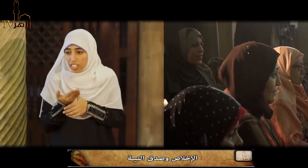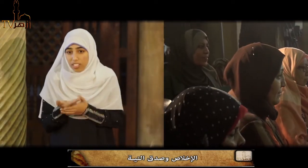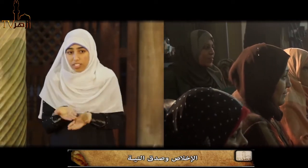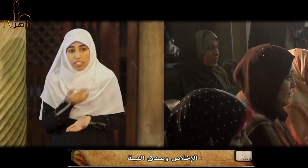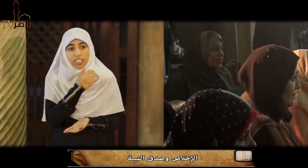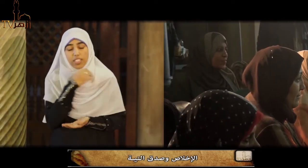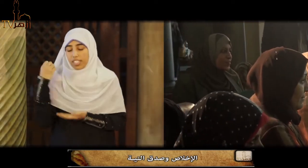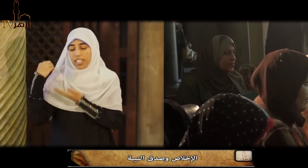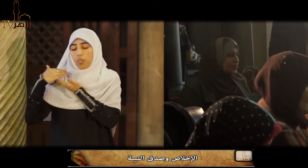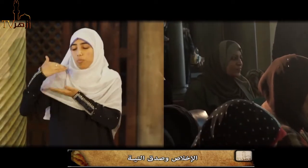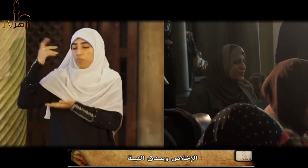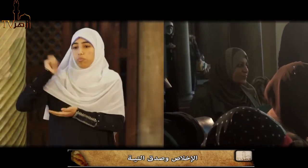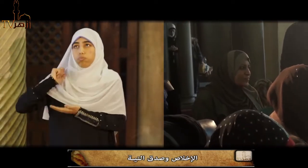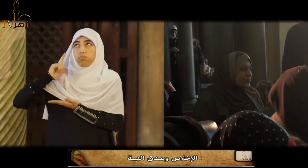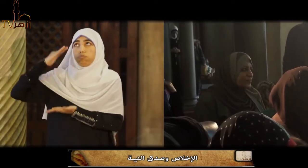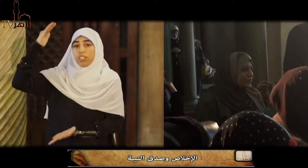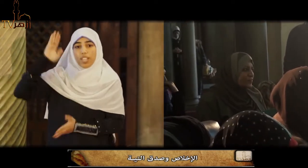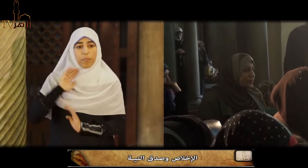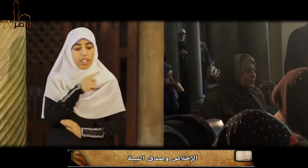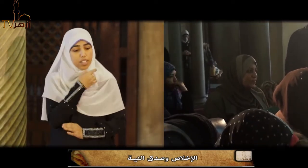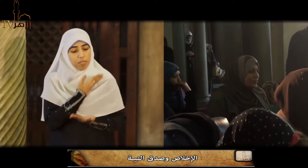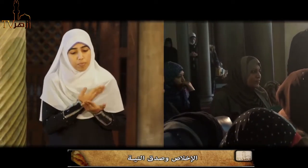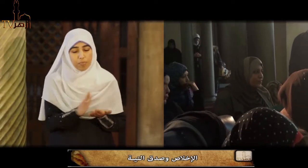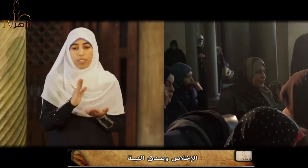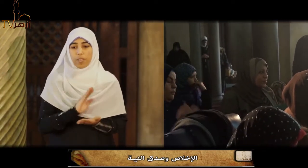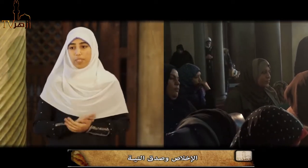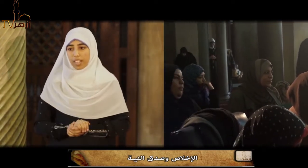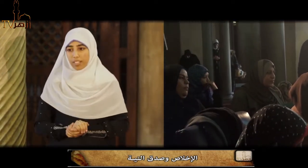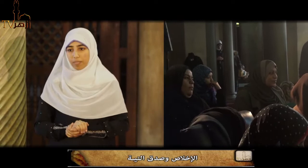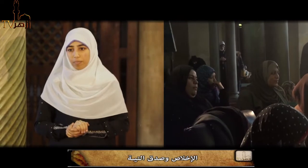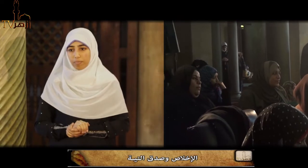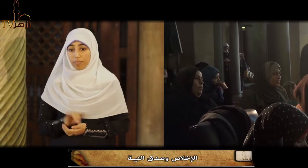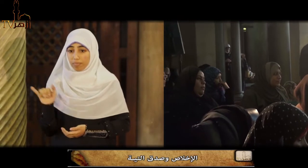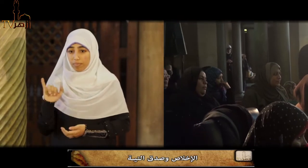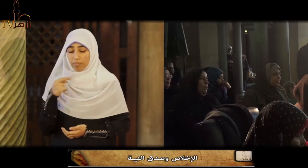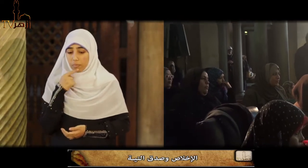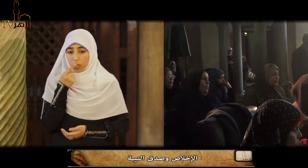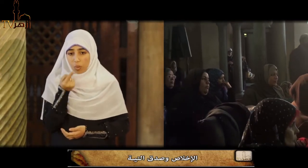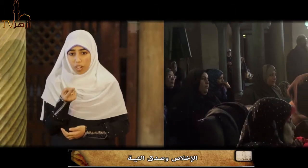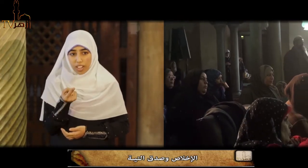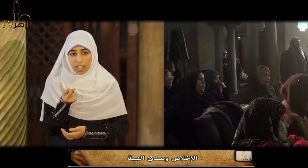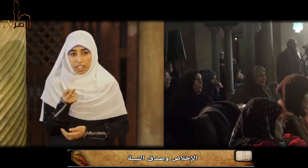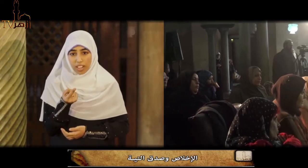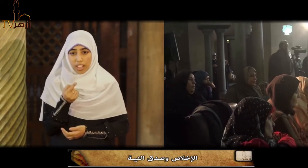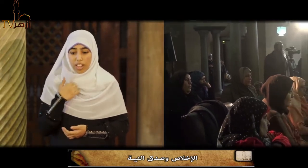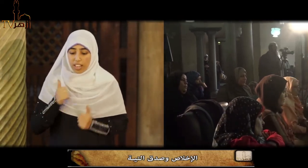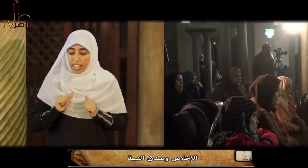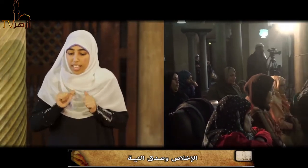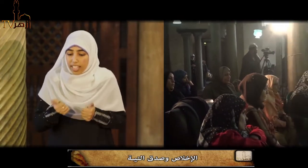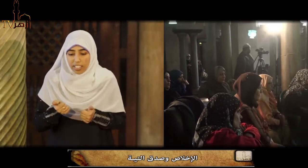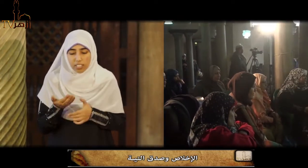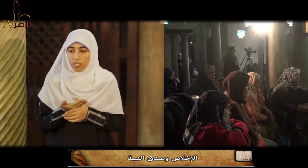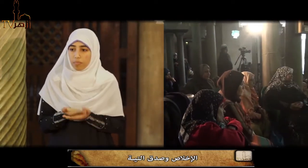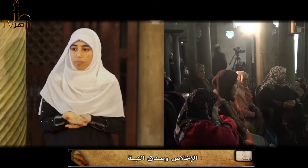هذه النية. ومن الممكن أو يقول أو تقول: جئت لآمر